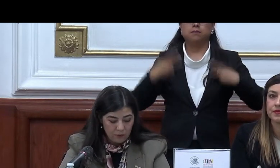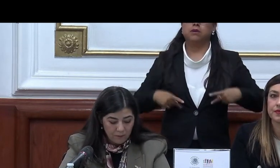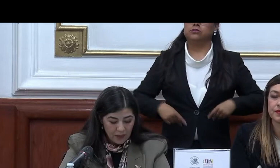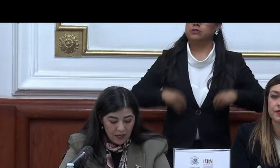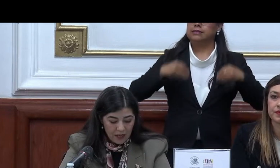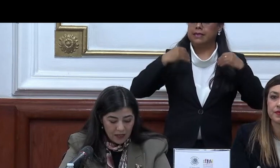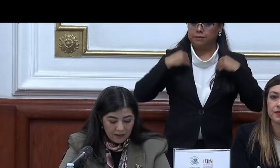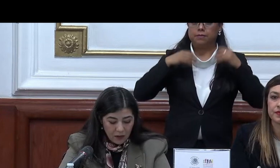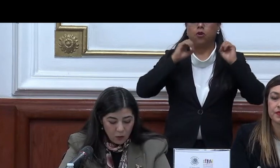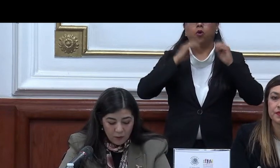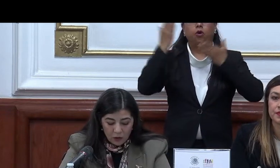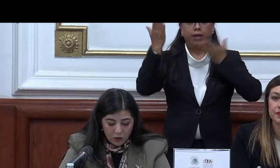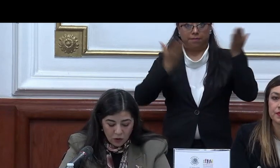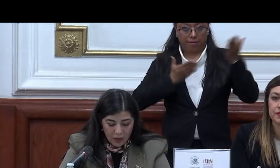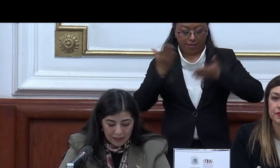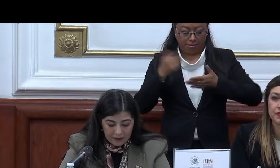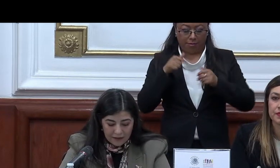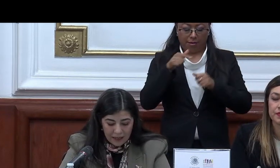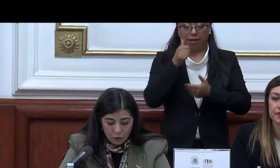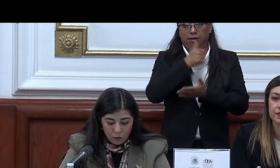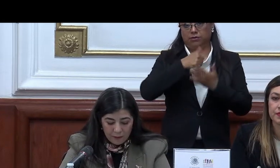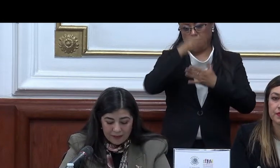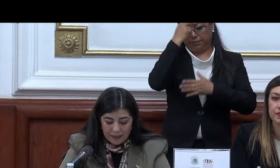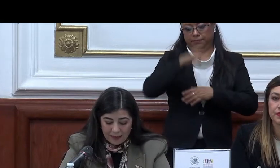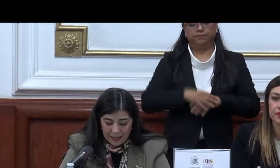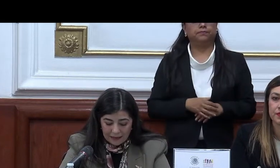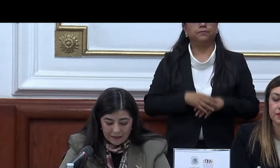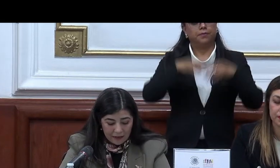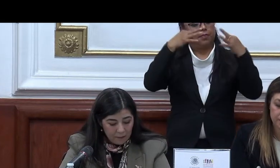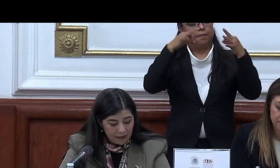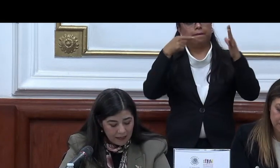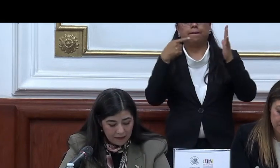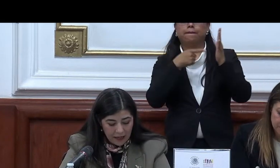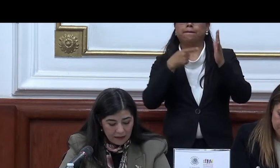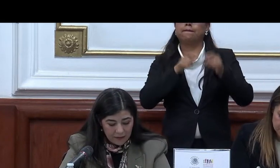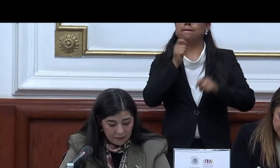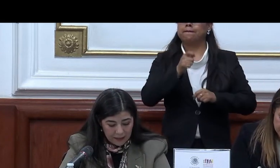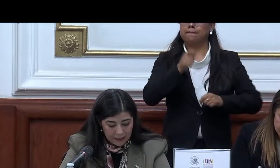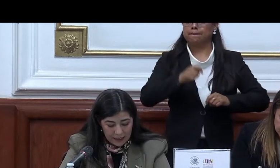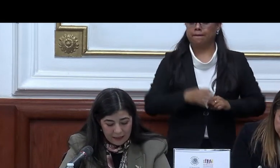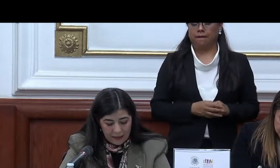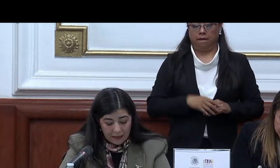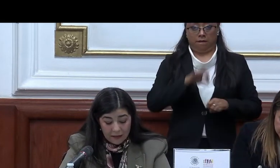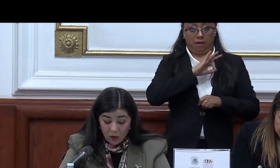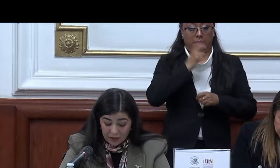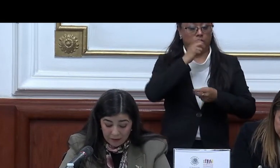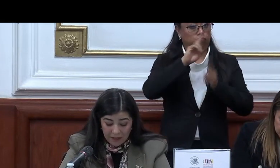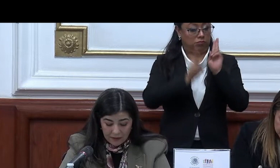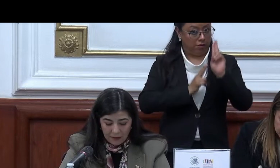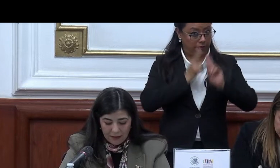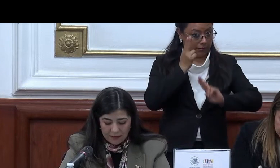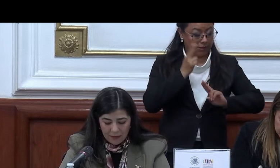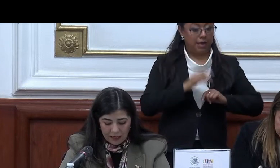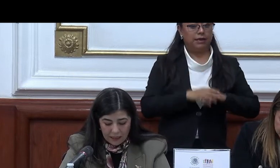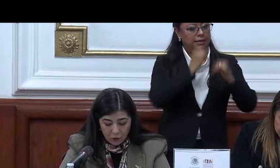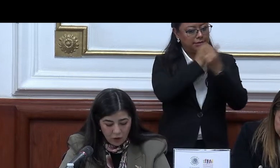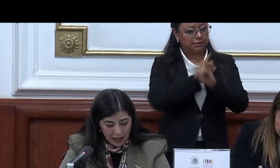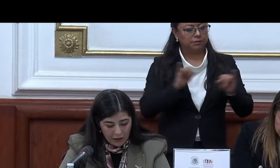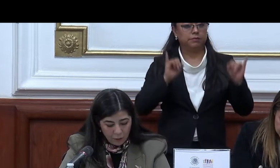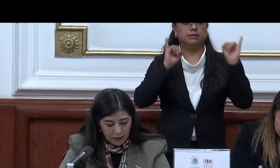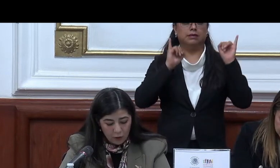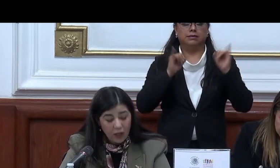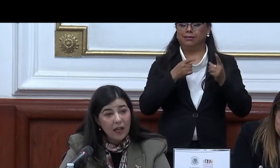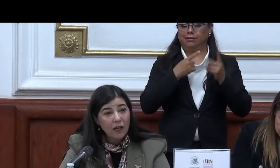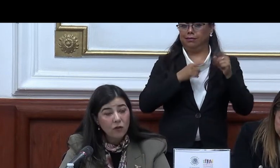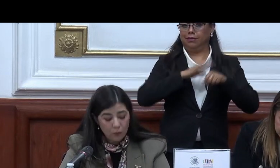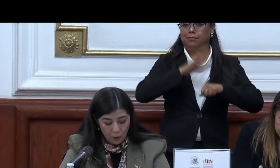transitamos. Este documento no solo garantiza su universalidad, interdependencia e indivisibilidad, sino que también establece mecanismos claros